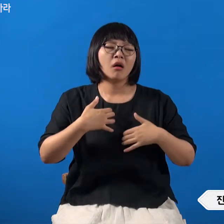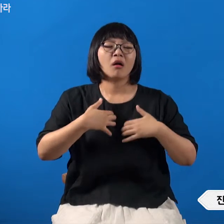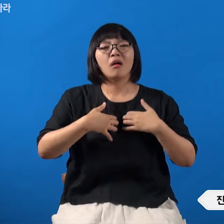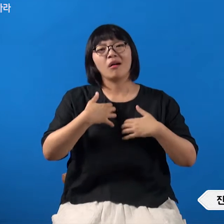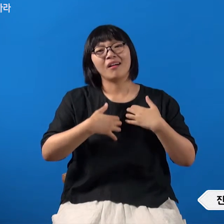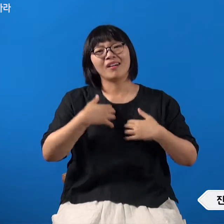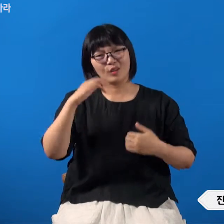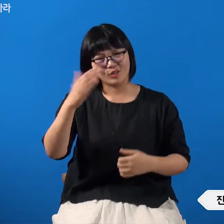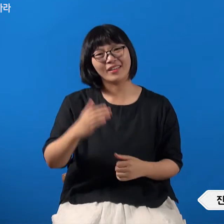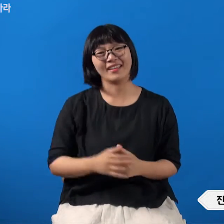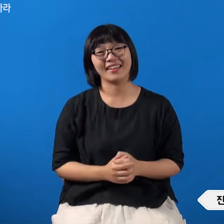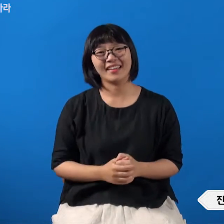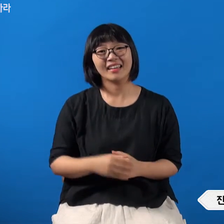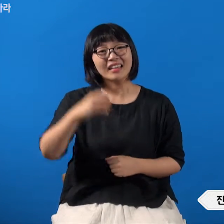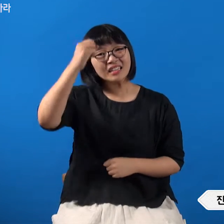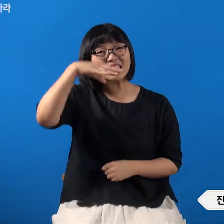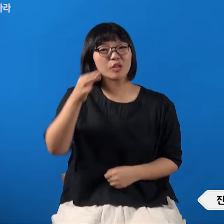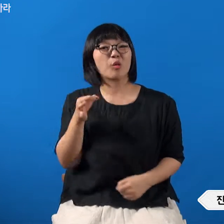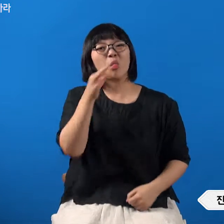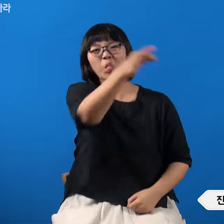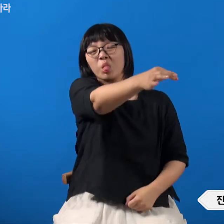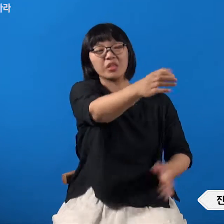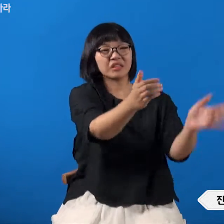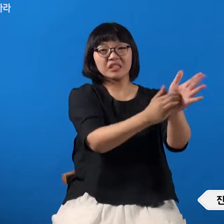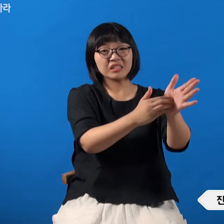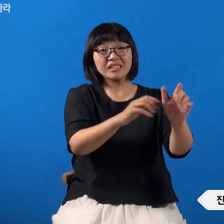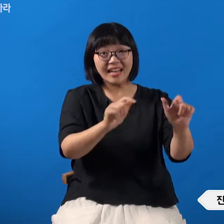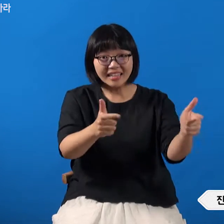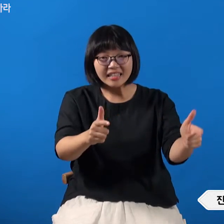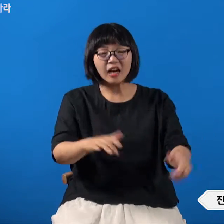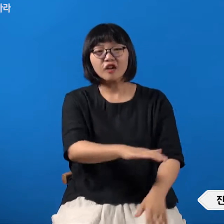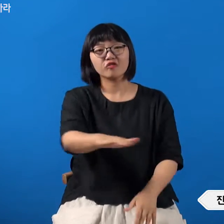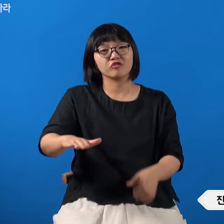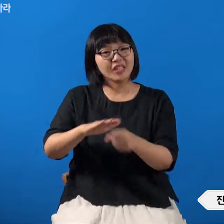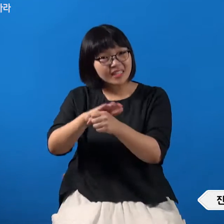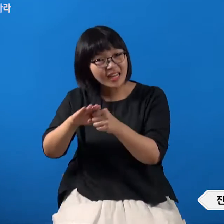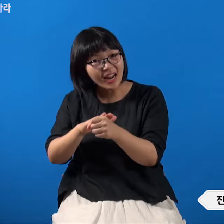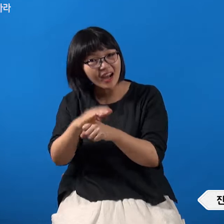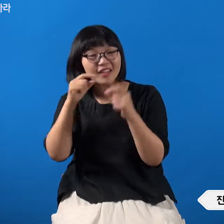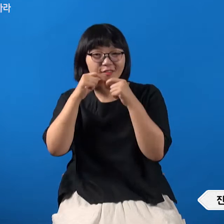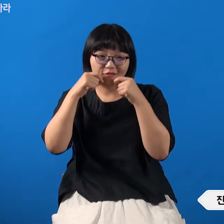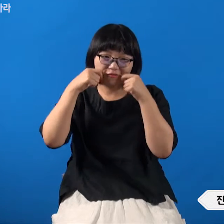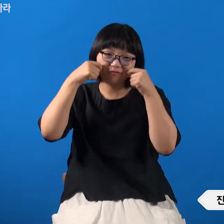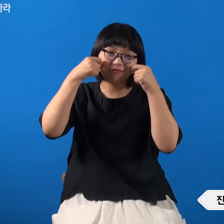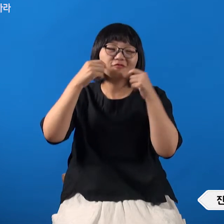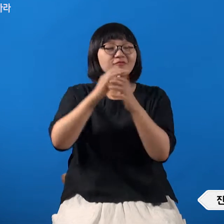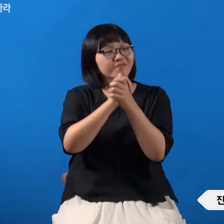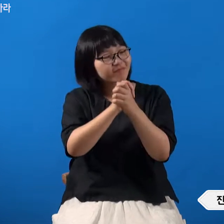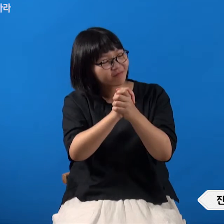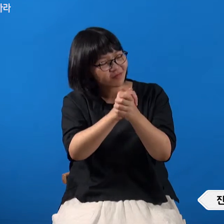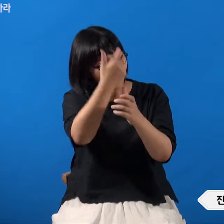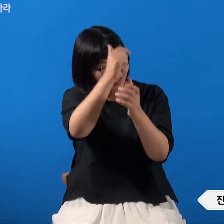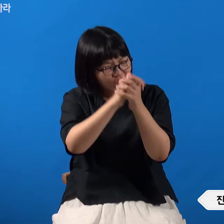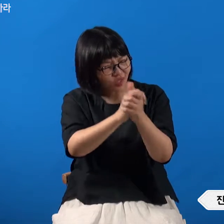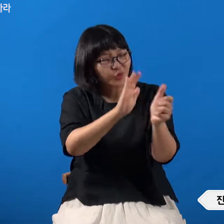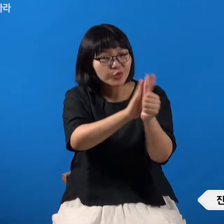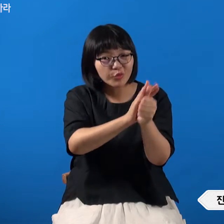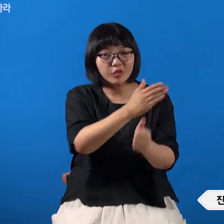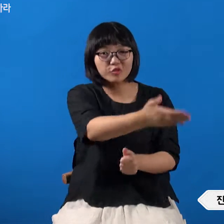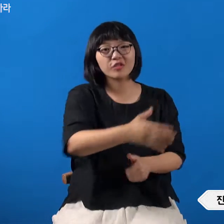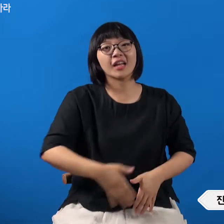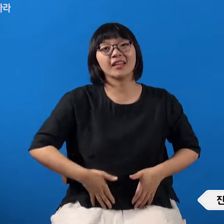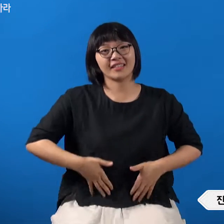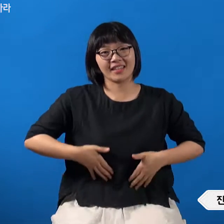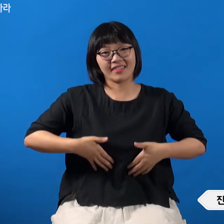단순한 물질의 도움뿐만이 아니라 우리의 사랑을, 우리의 미소를, 우리의 기도를, 우리의 따뜻함을 나눌 수